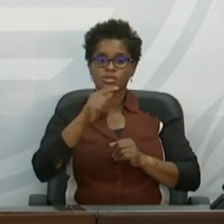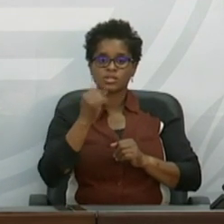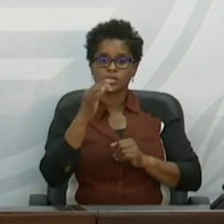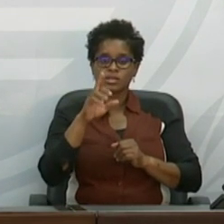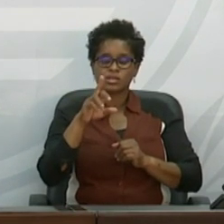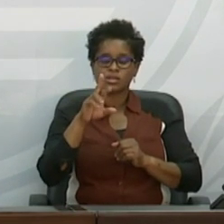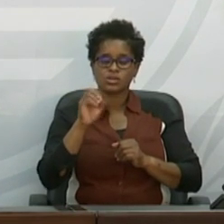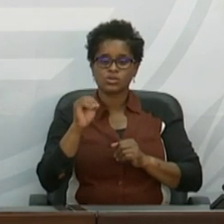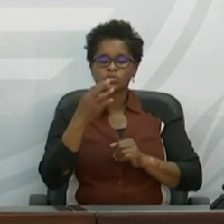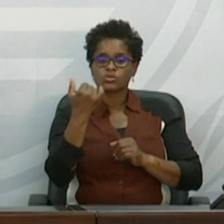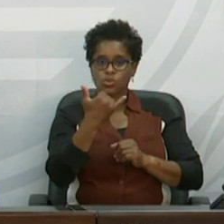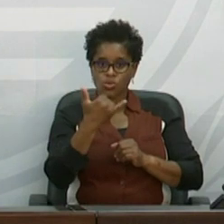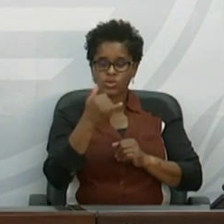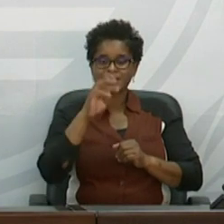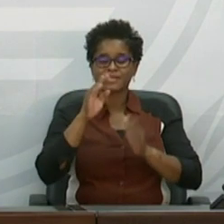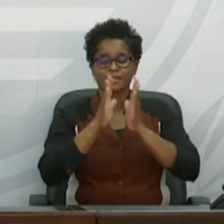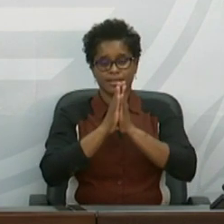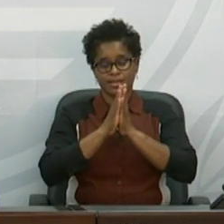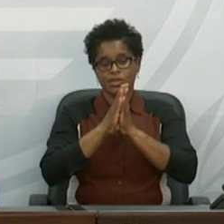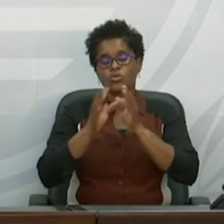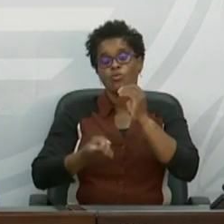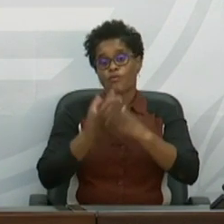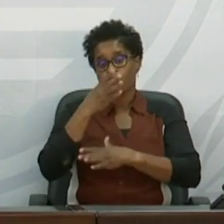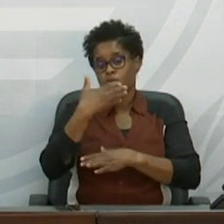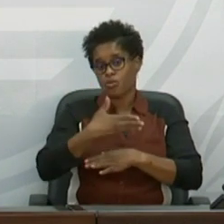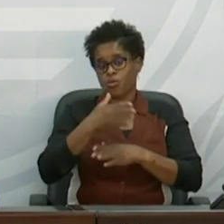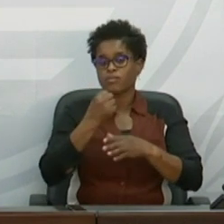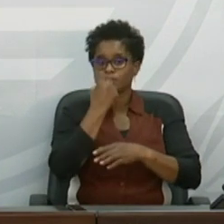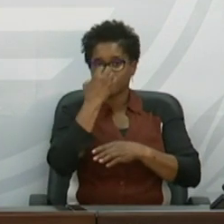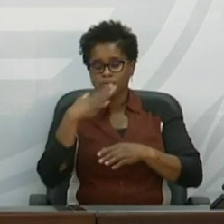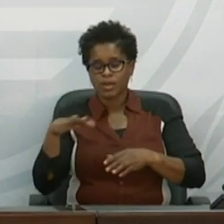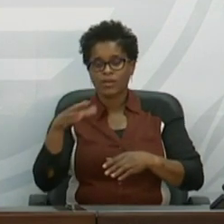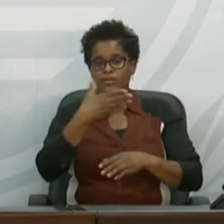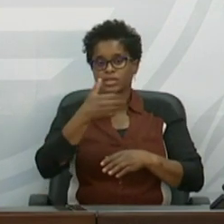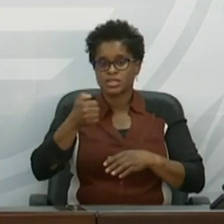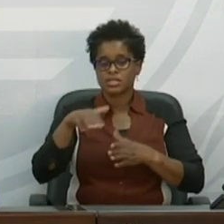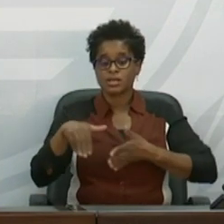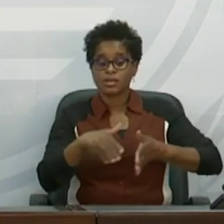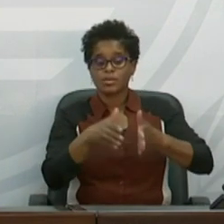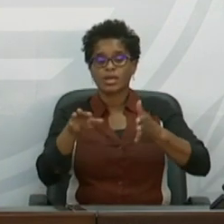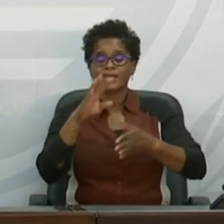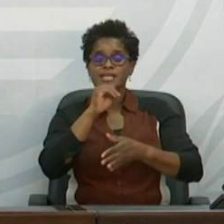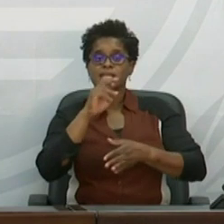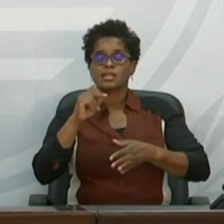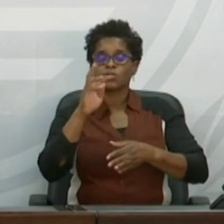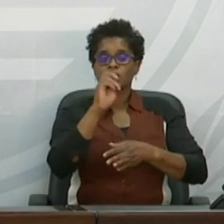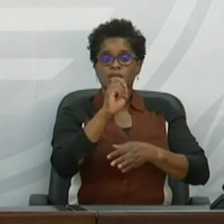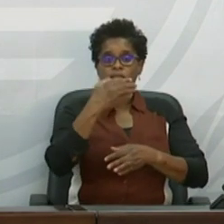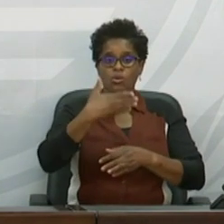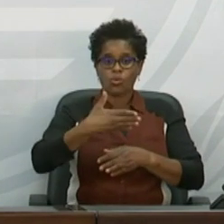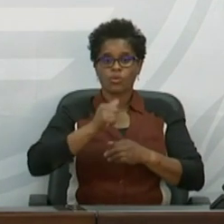2, Santa Catarina do Fogo 1, Brava 15, Ribeira Grande de Santo Antão